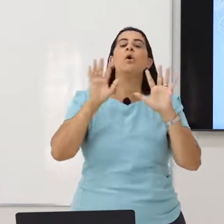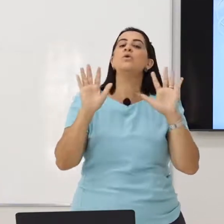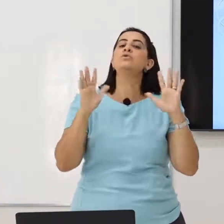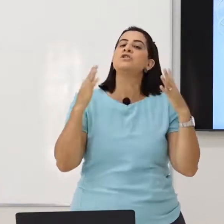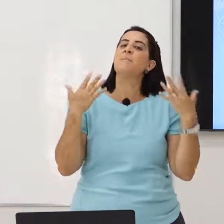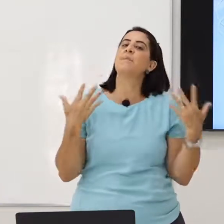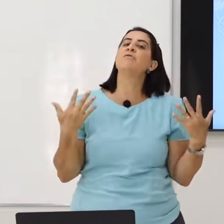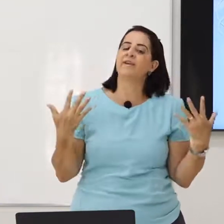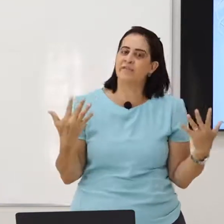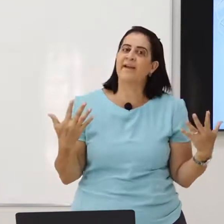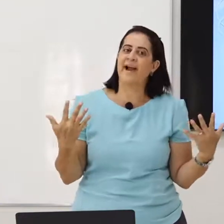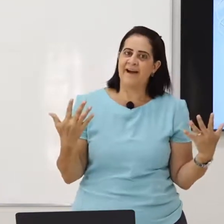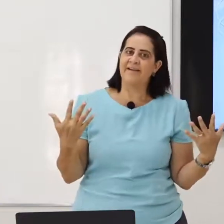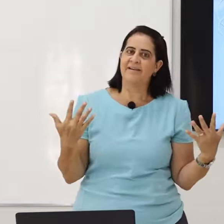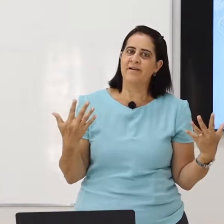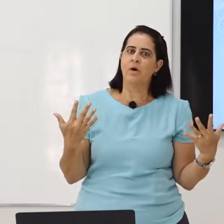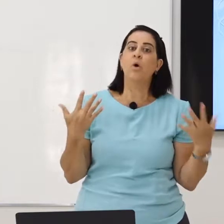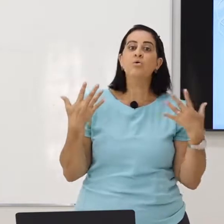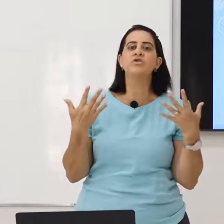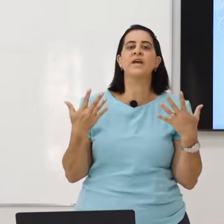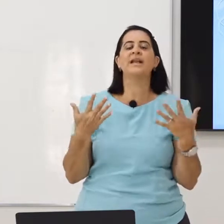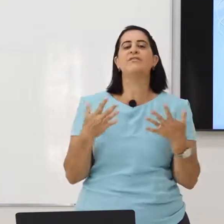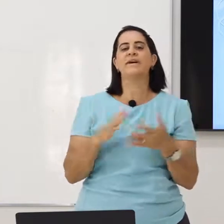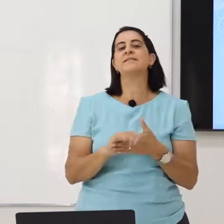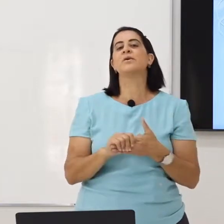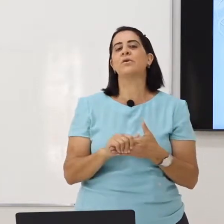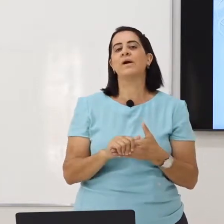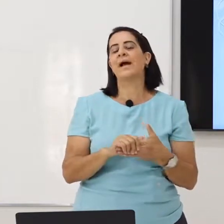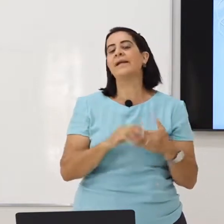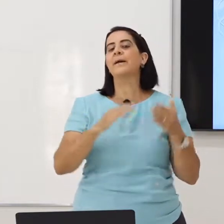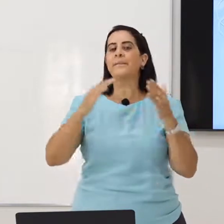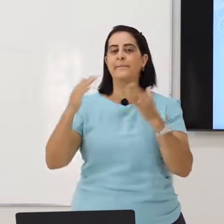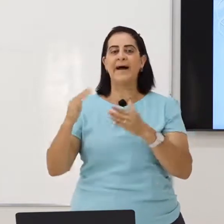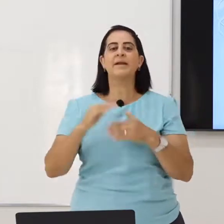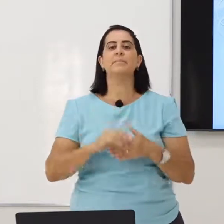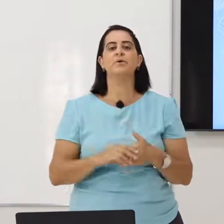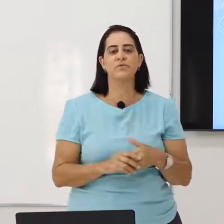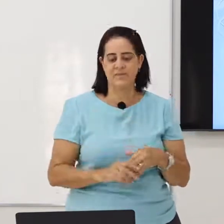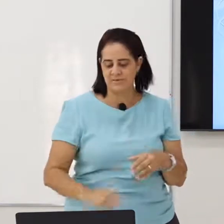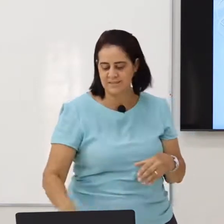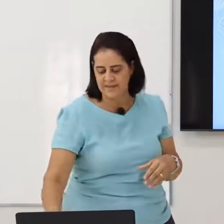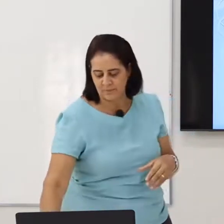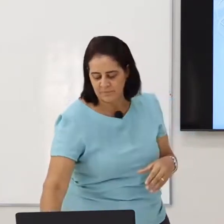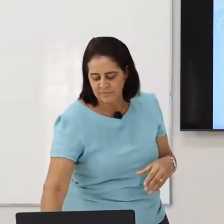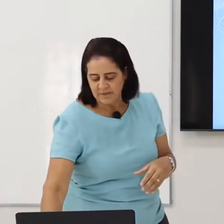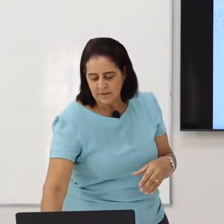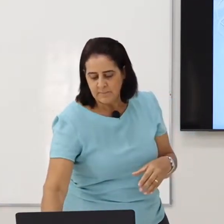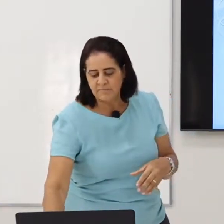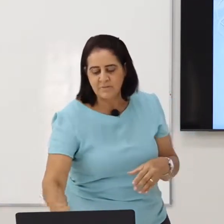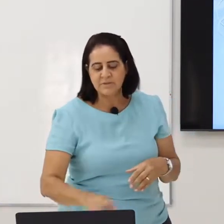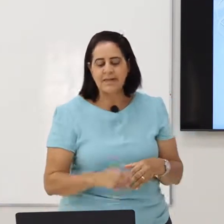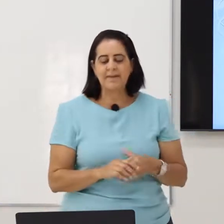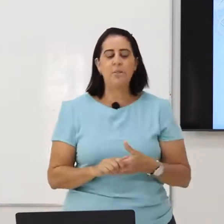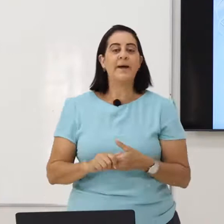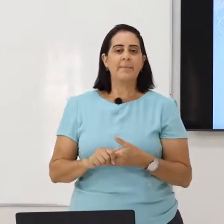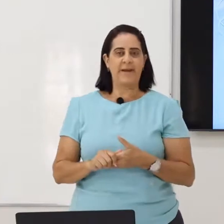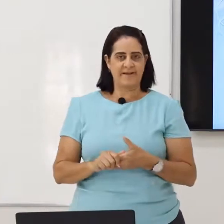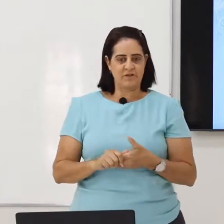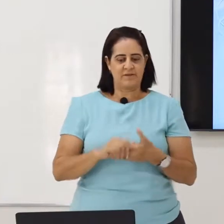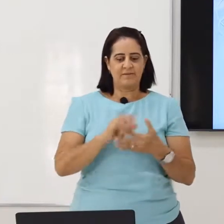onde a mão vai ficar, onde ela vai ser colocada para produzir o sinal. Vamos lá então para a prática.